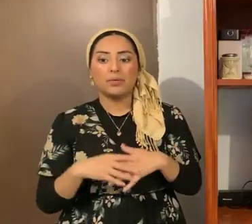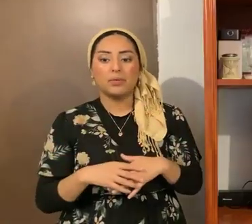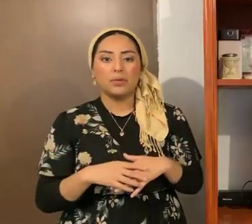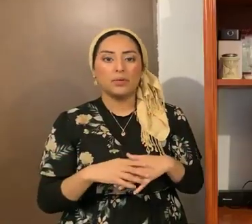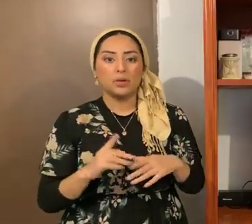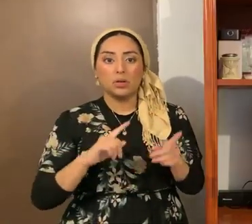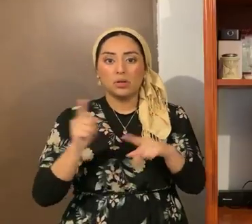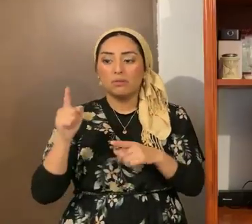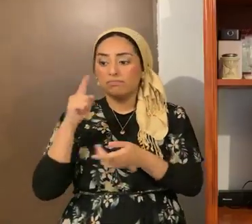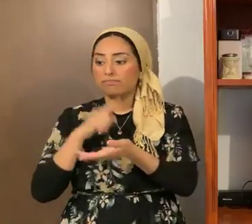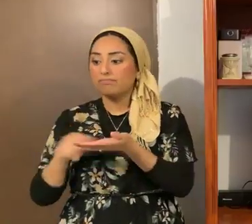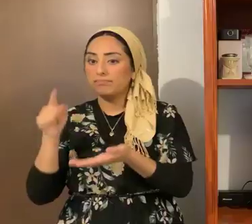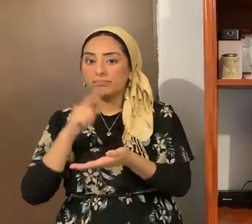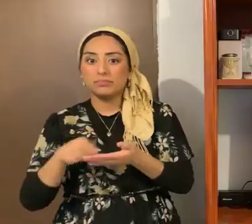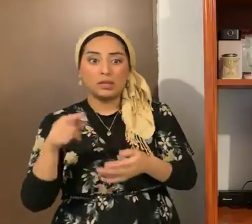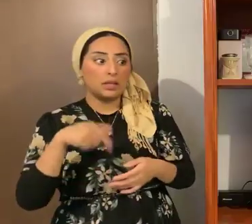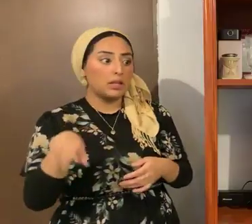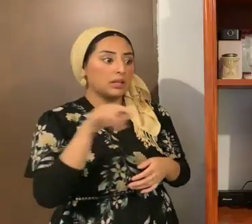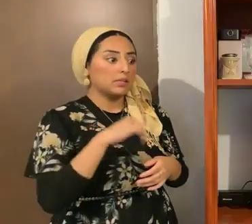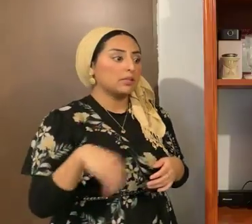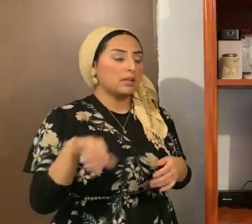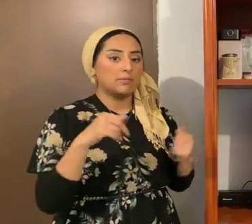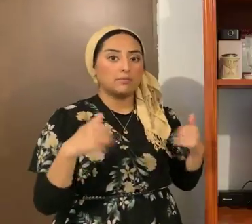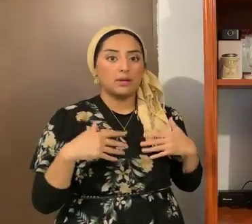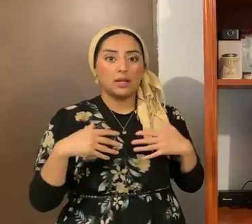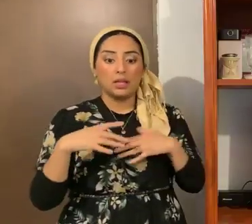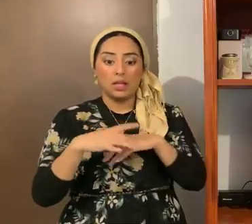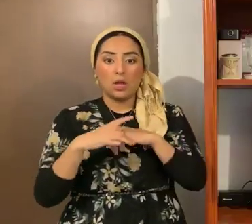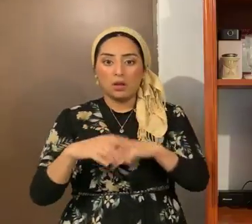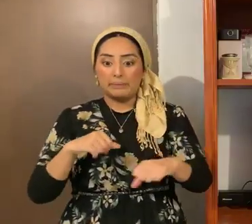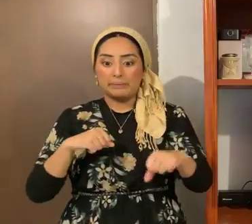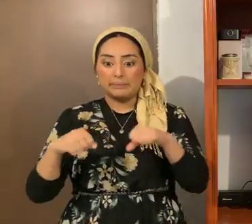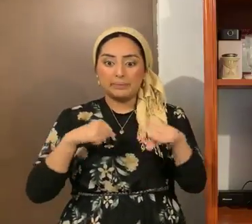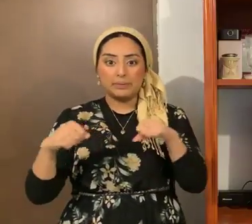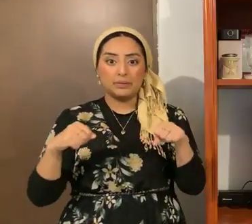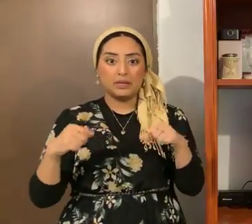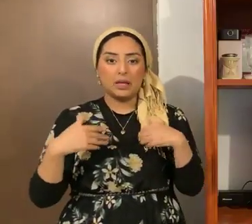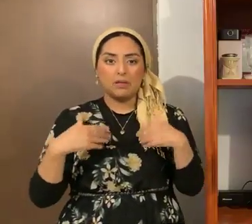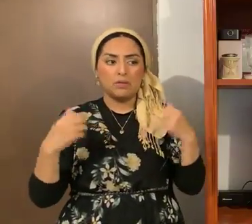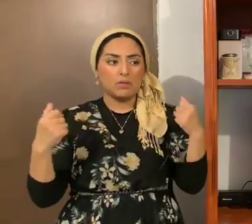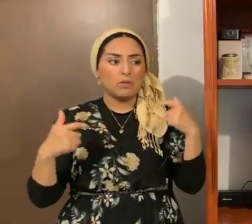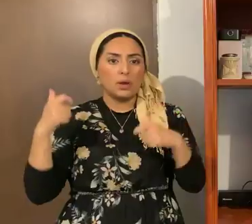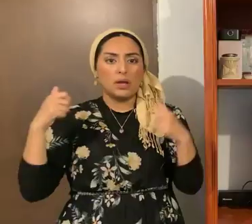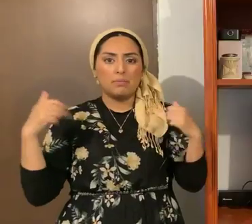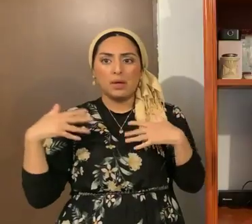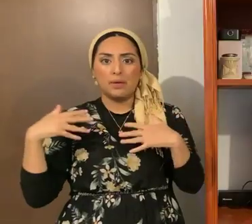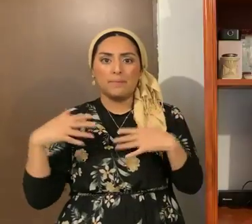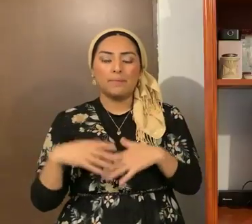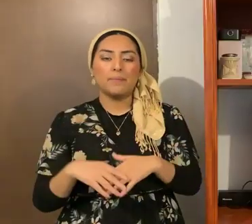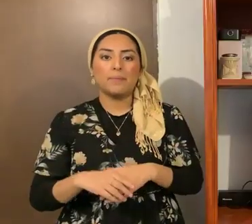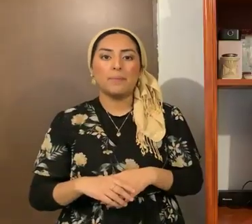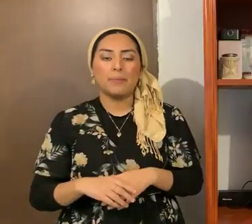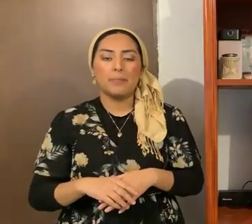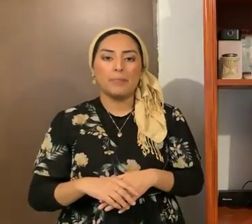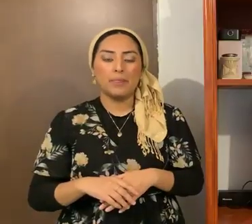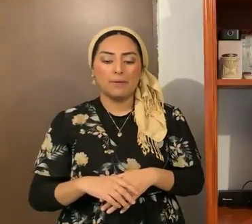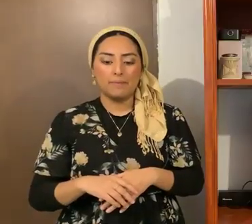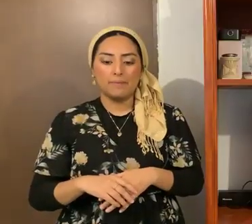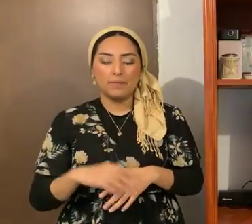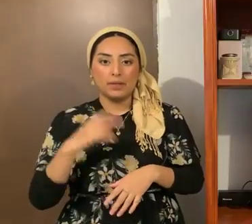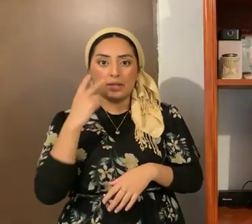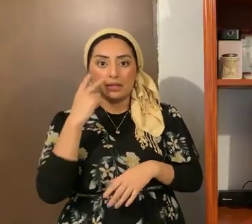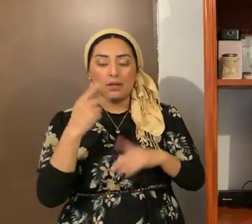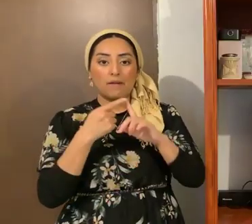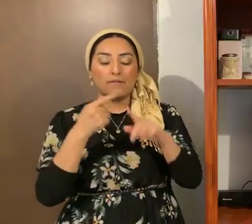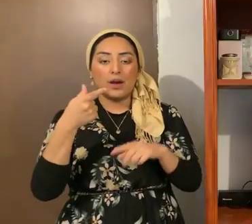habían ido a merodear, también ellos tuvieron pánico, y la tierra tembló. Hubo pues gran consternación. Y los centinelas de Saúl vieron